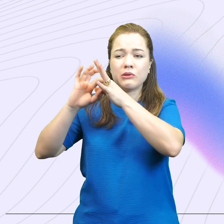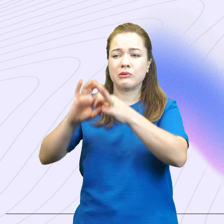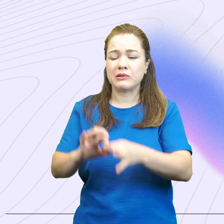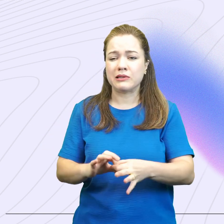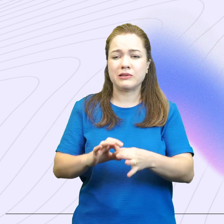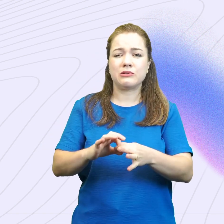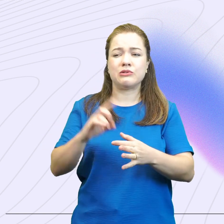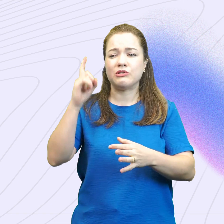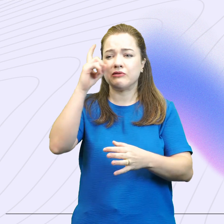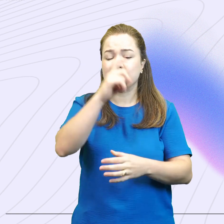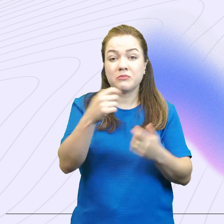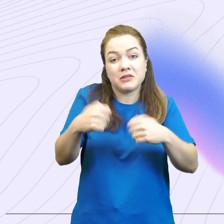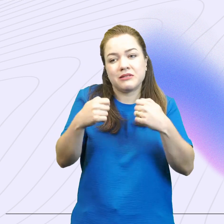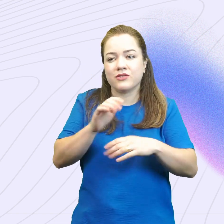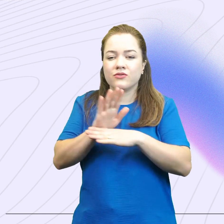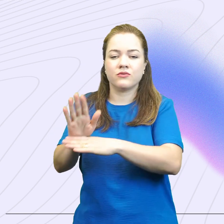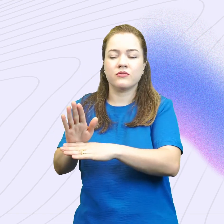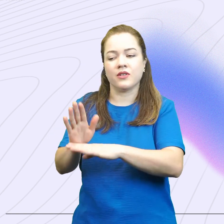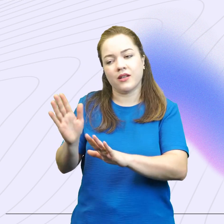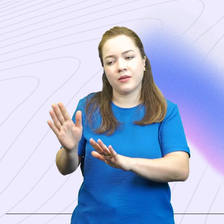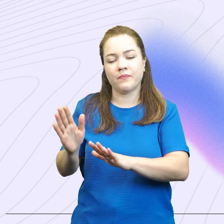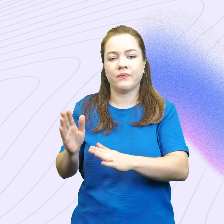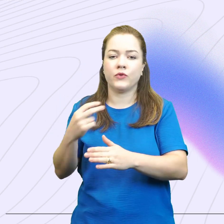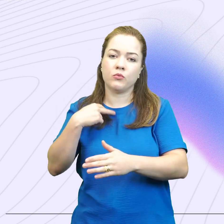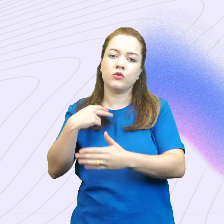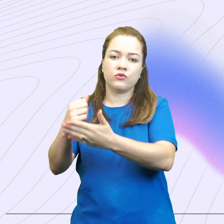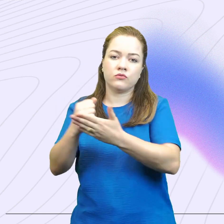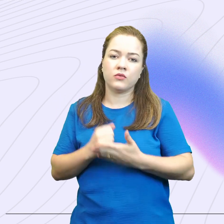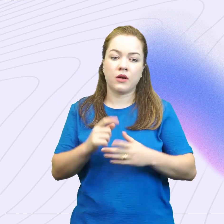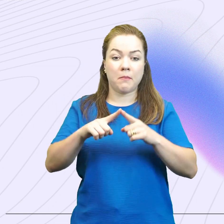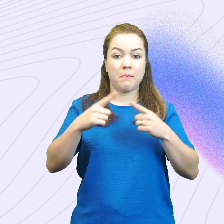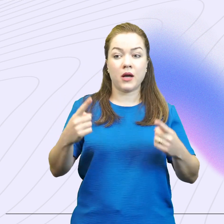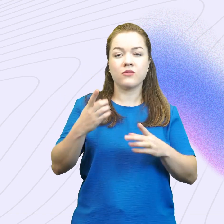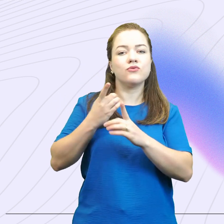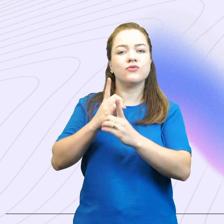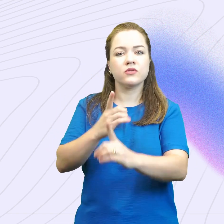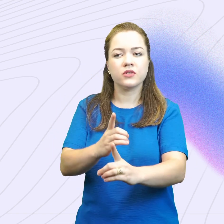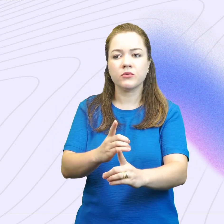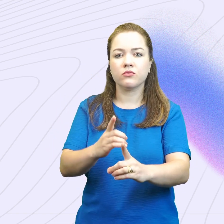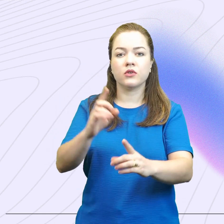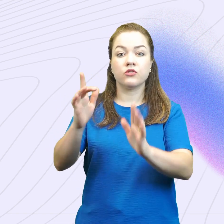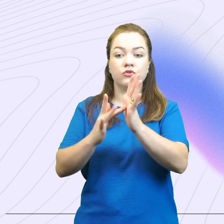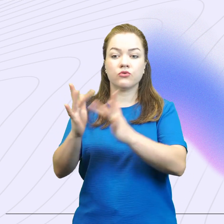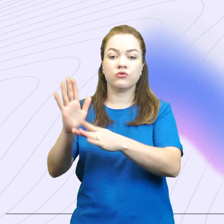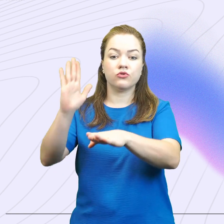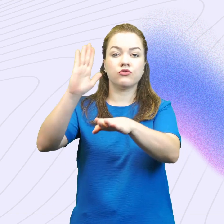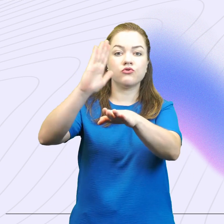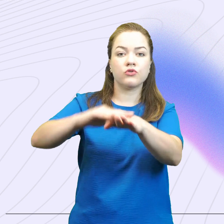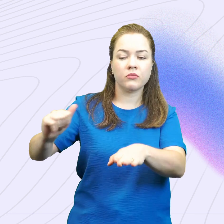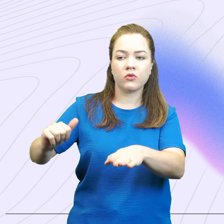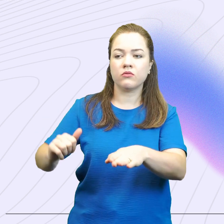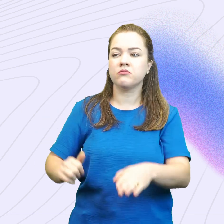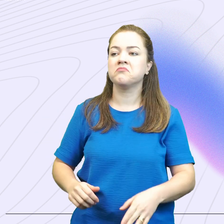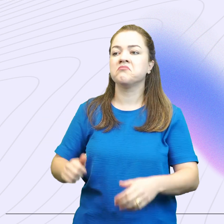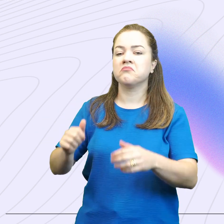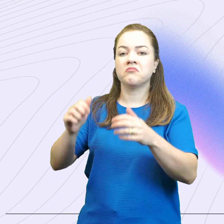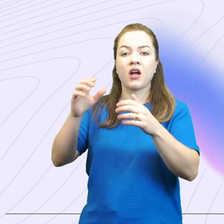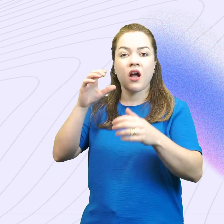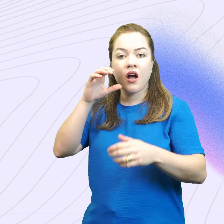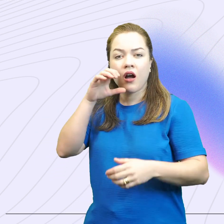vulnerável, precisando de algo. Mas eu sei que quando esses discípulos foram chamados pelo Mestre, eles